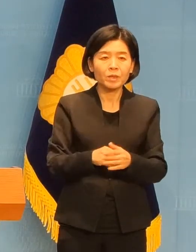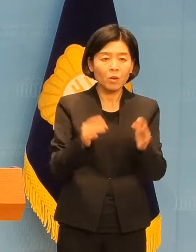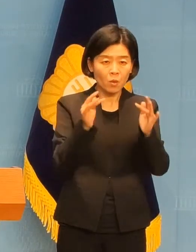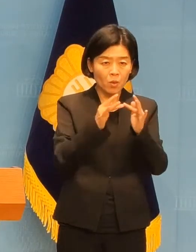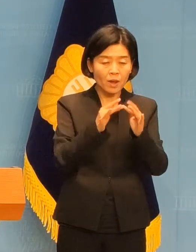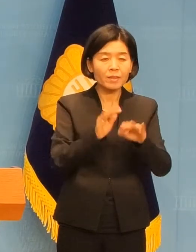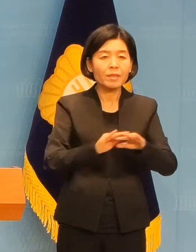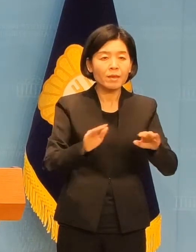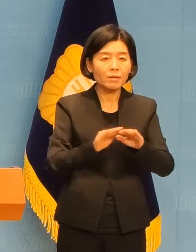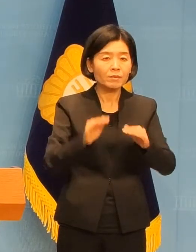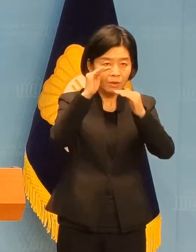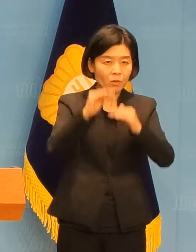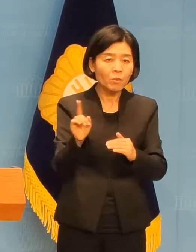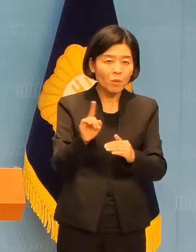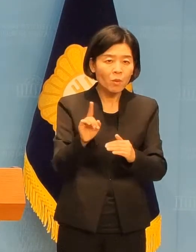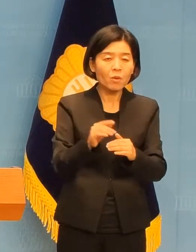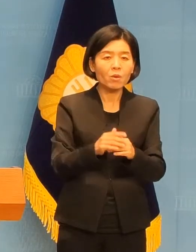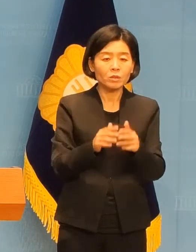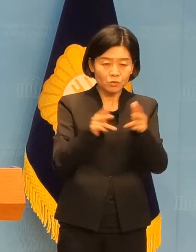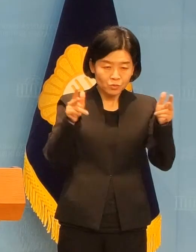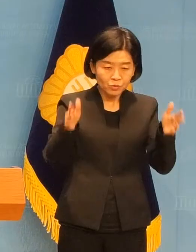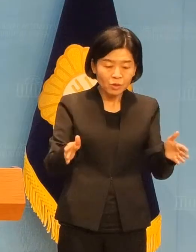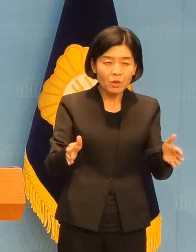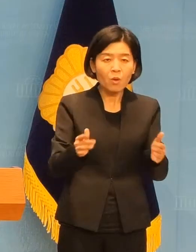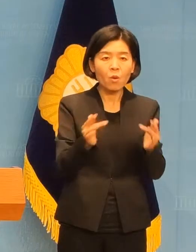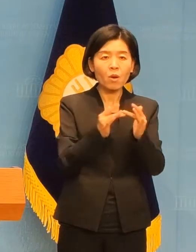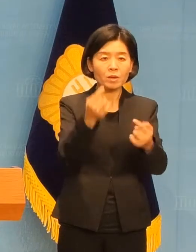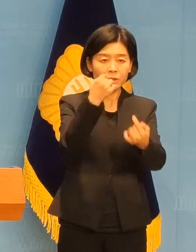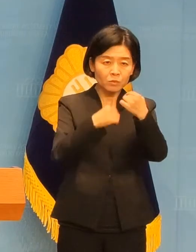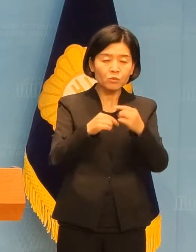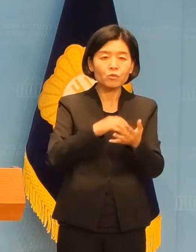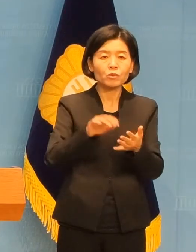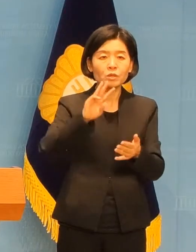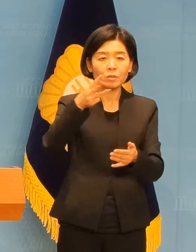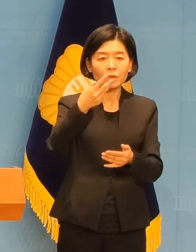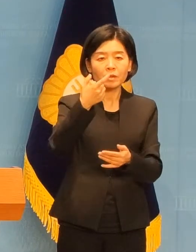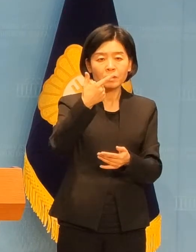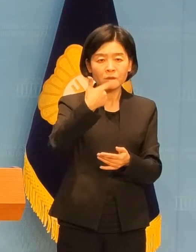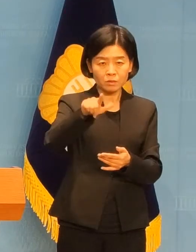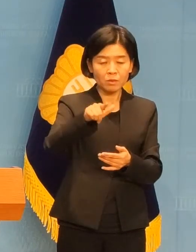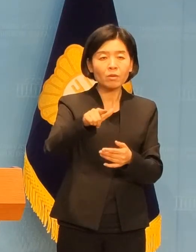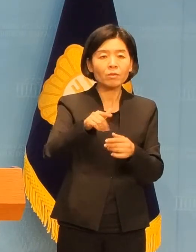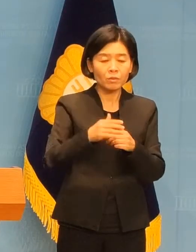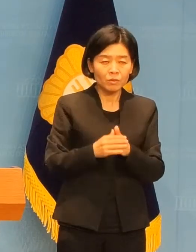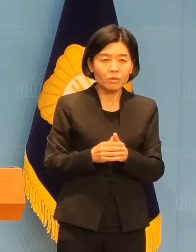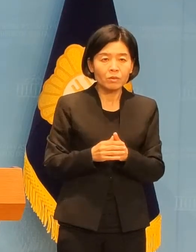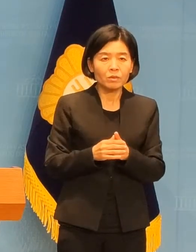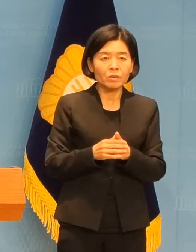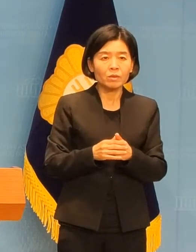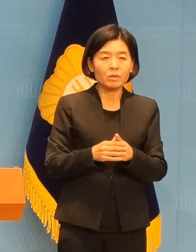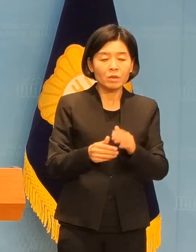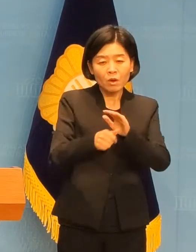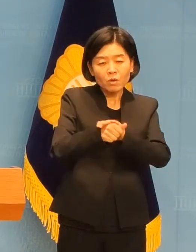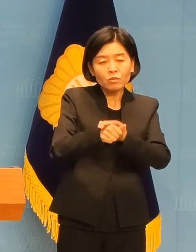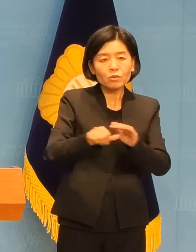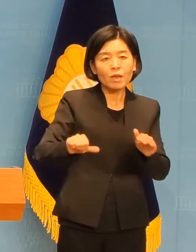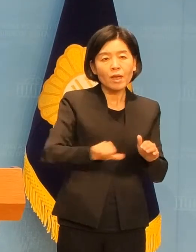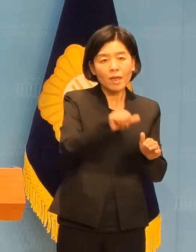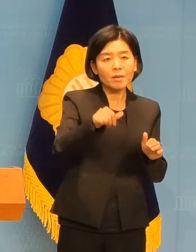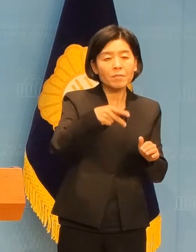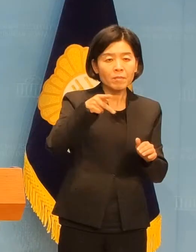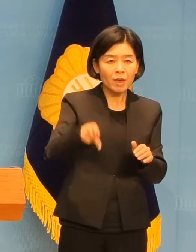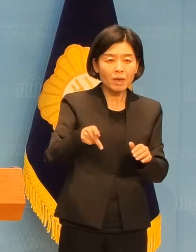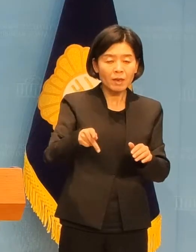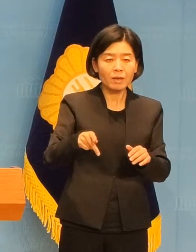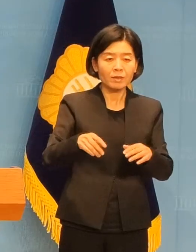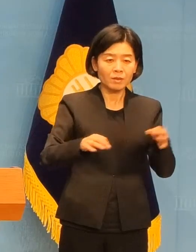대응 보고입니다. 한 주간 온라인 부분 제보 건수는 총 306건이었습니다. 특히 경주 에이펙 영향으로